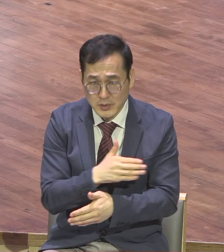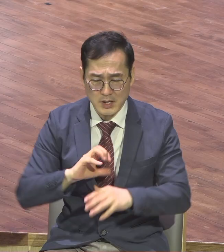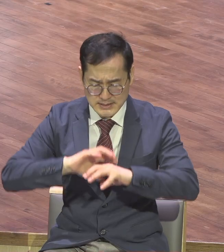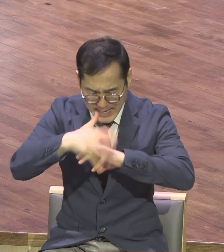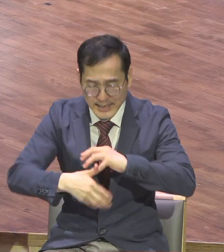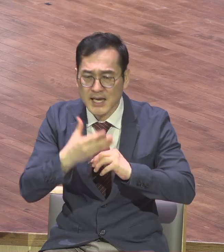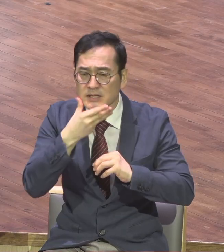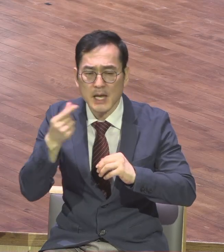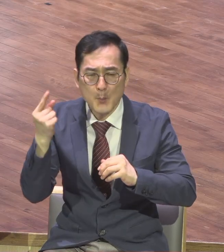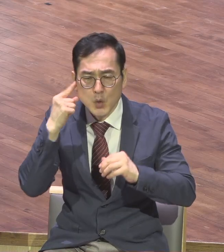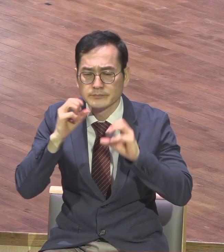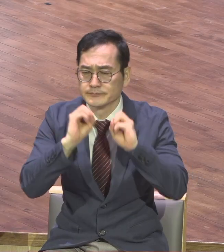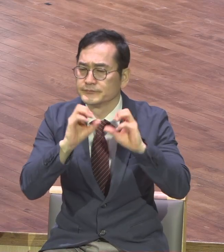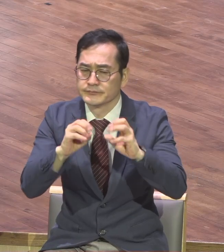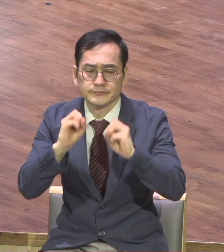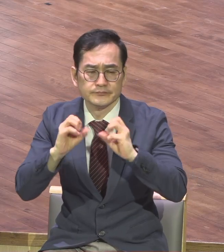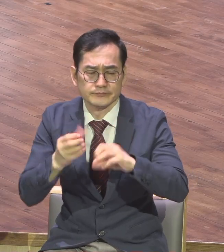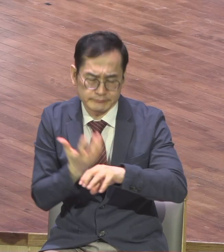현장으로